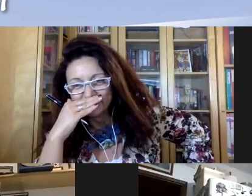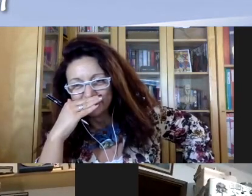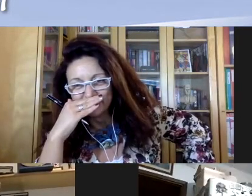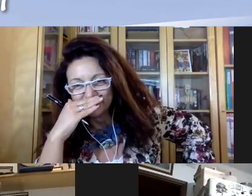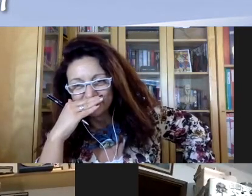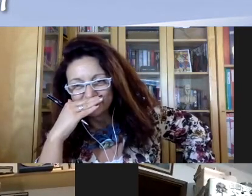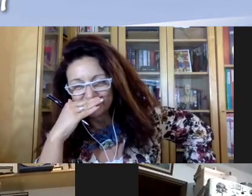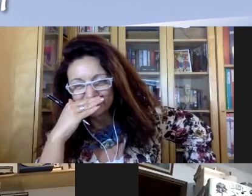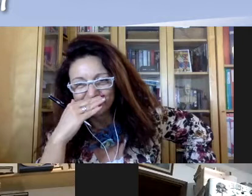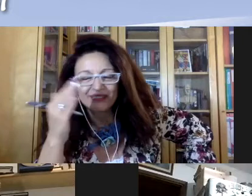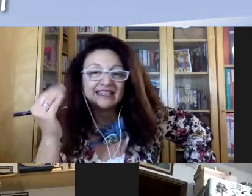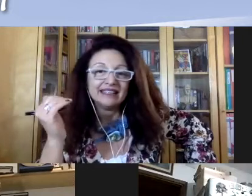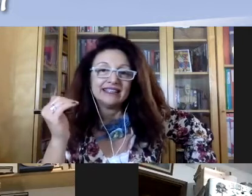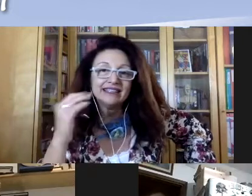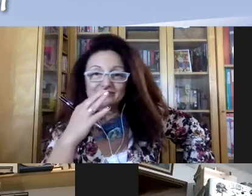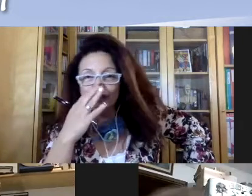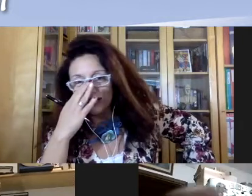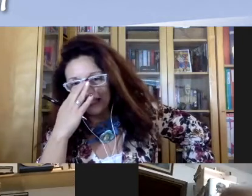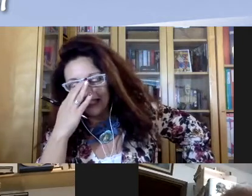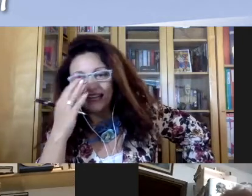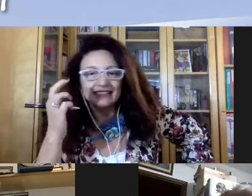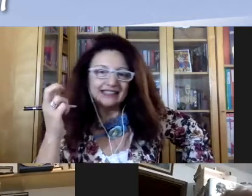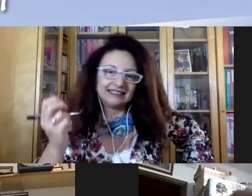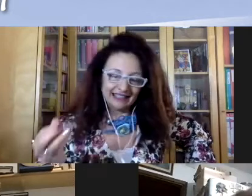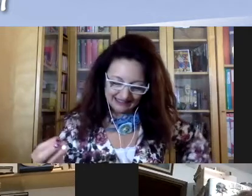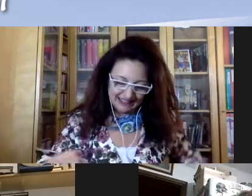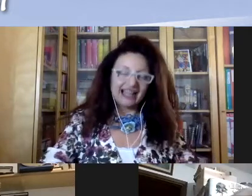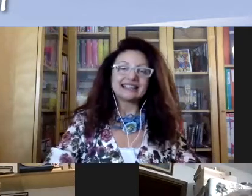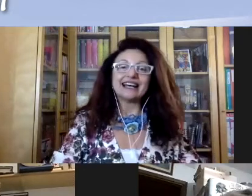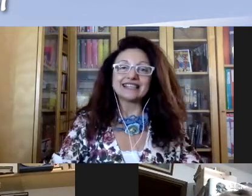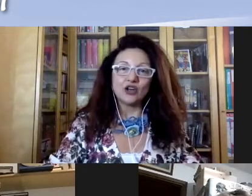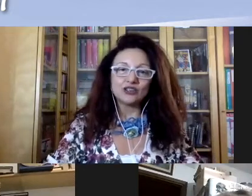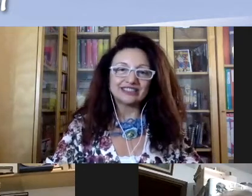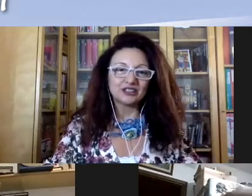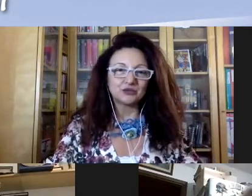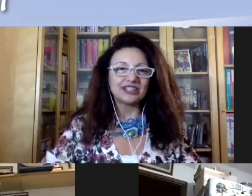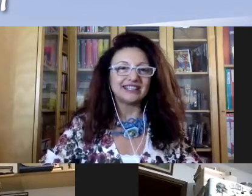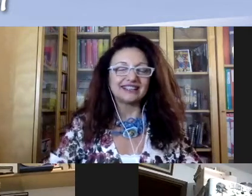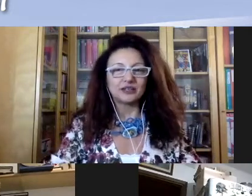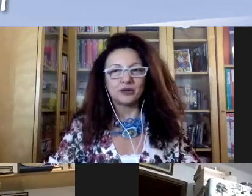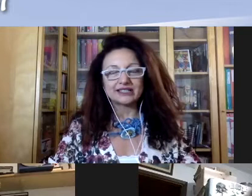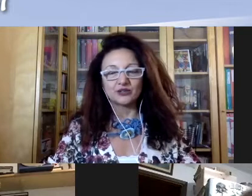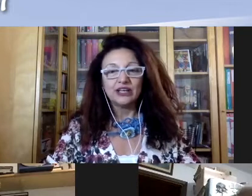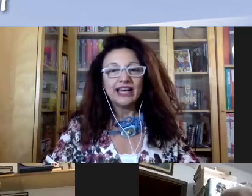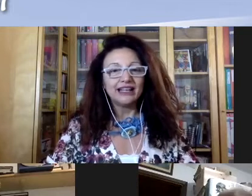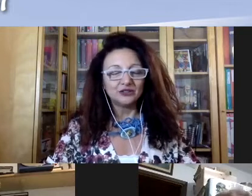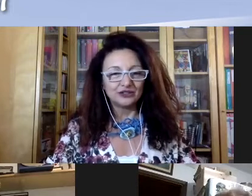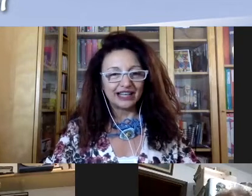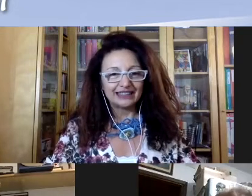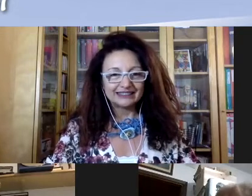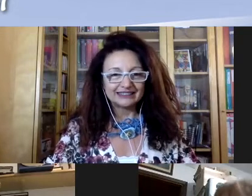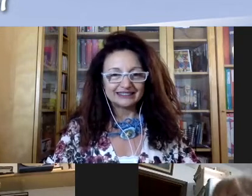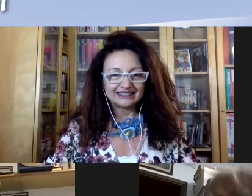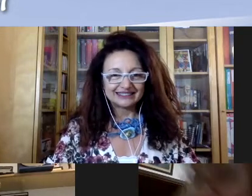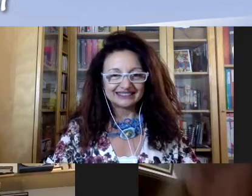Milù, vieni qui amore, vieni. Va bene, a casa nostra succede anche questo.